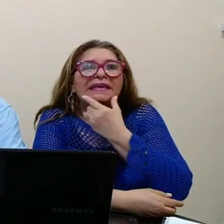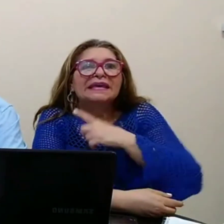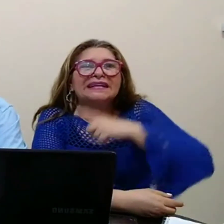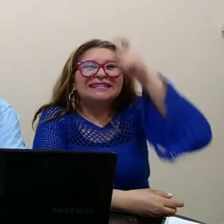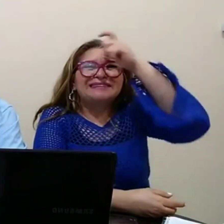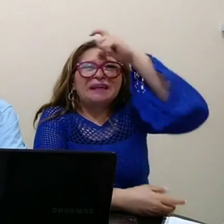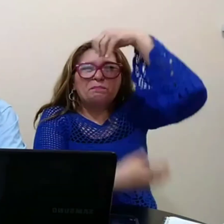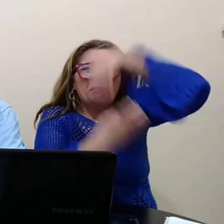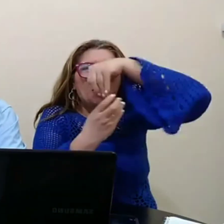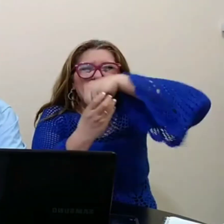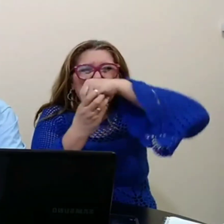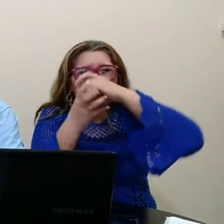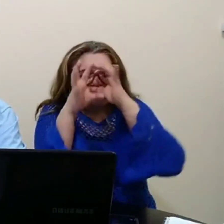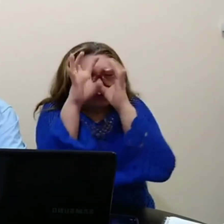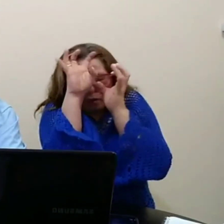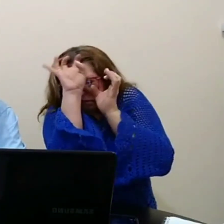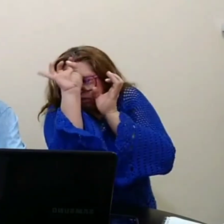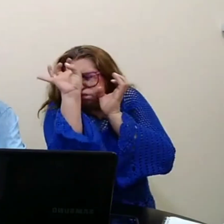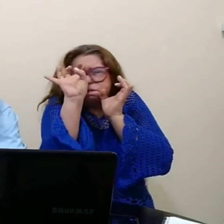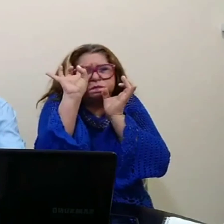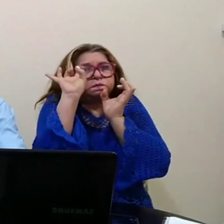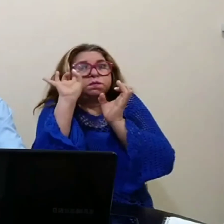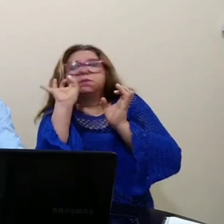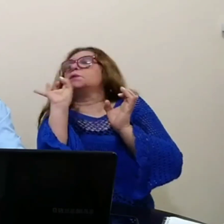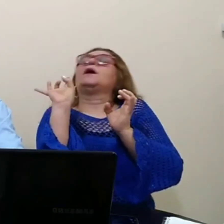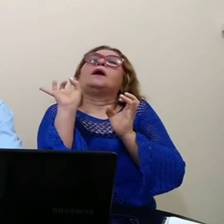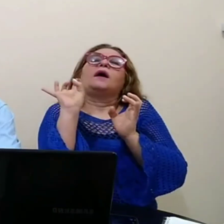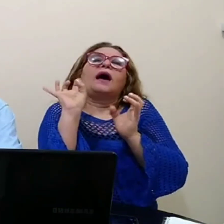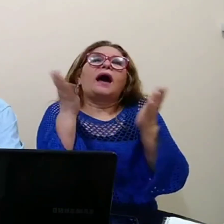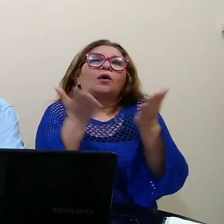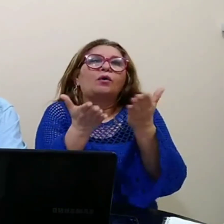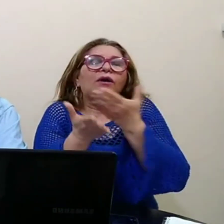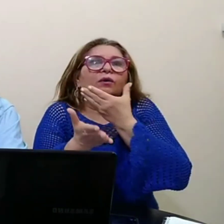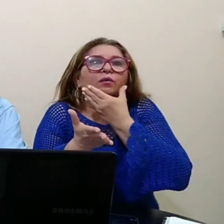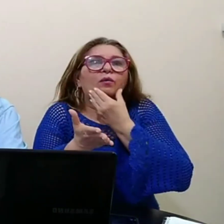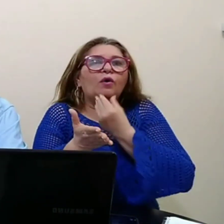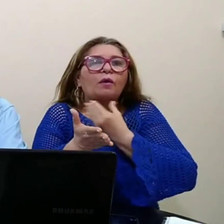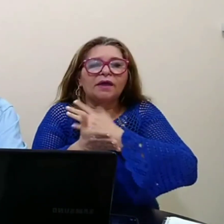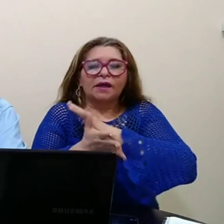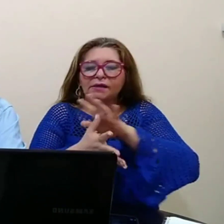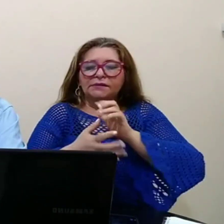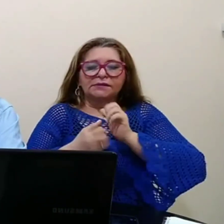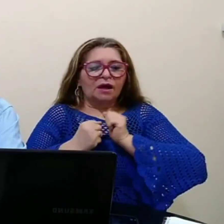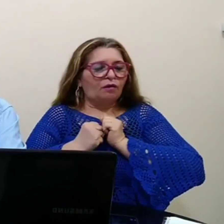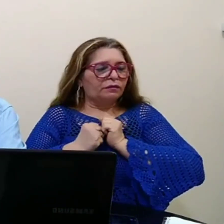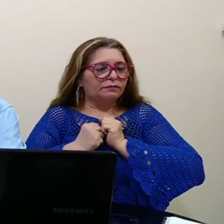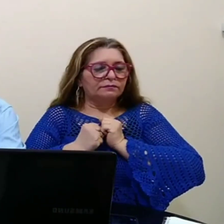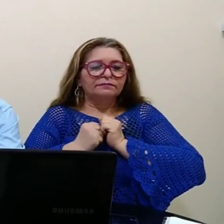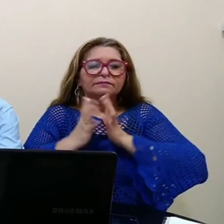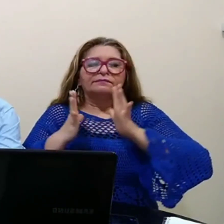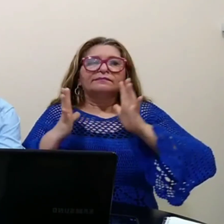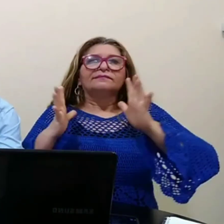tinha uma legião de demônios dentro dele, porque eram muitos. Ele foi liberto